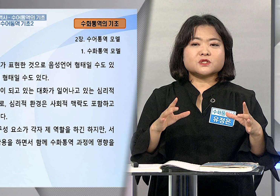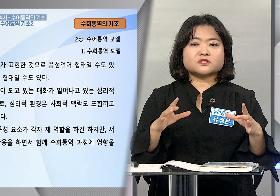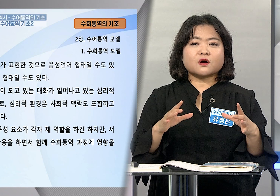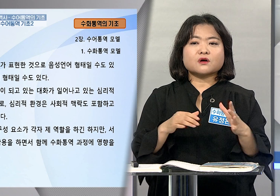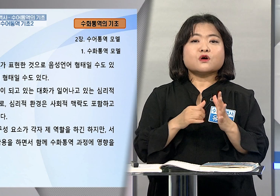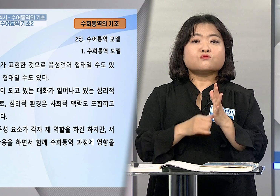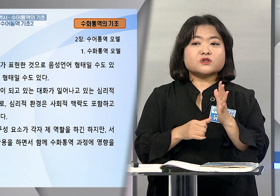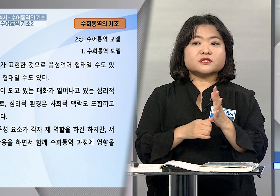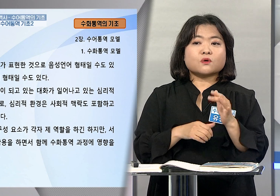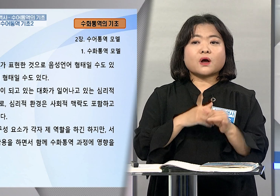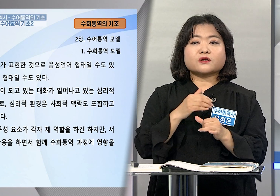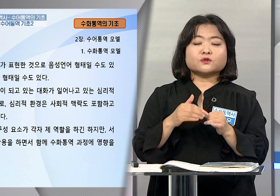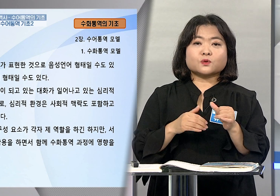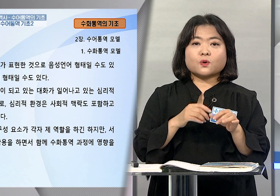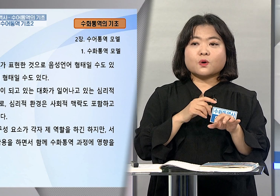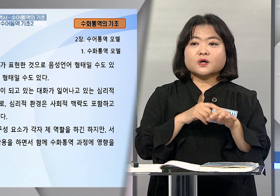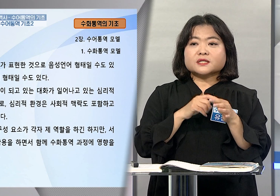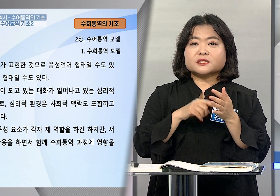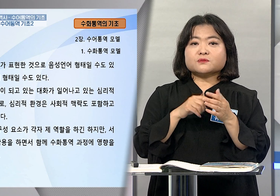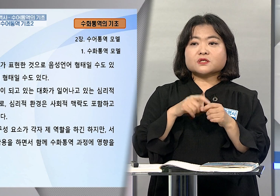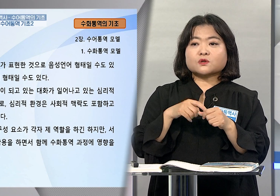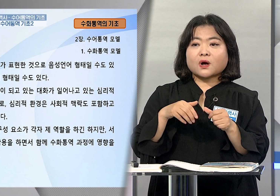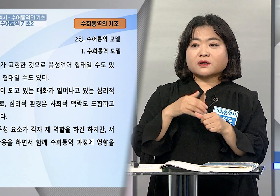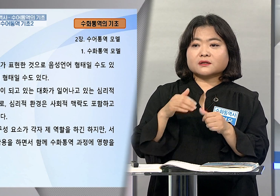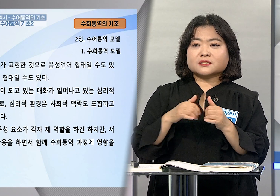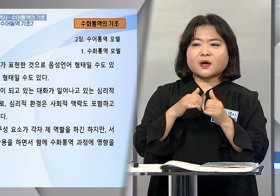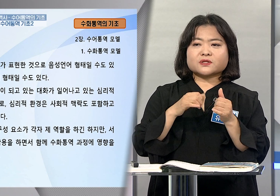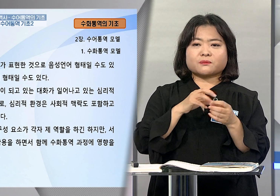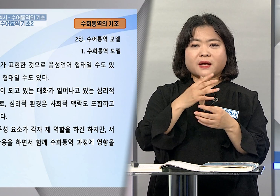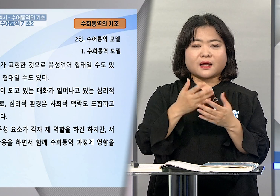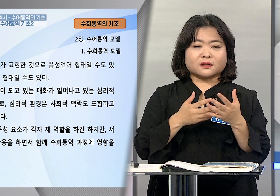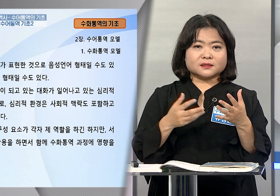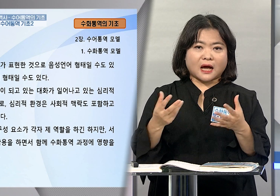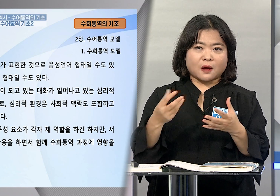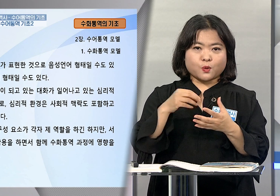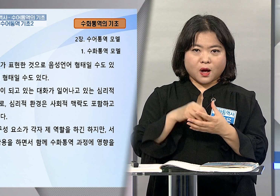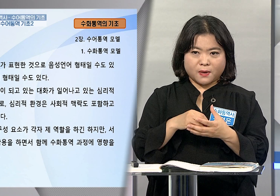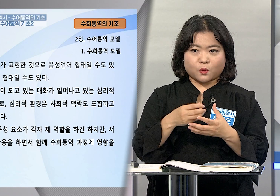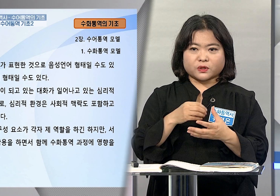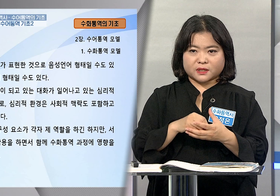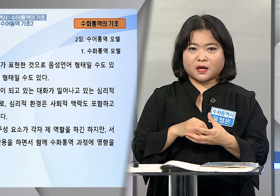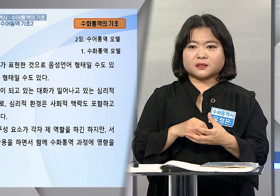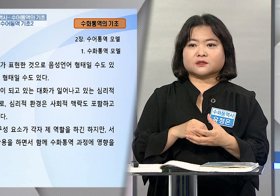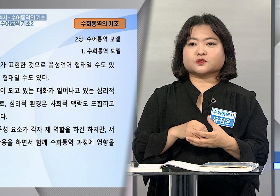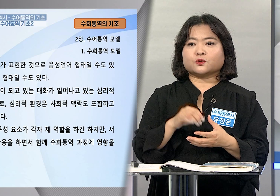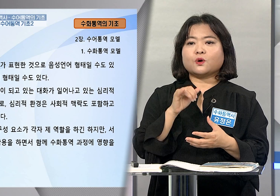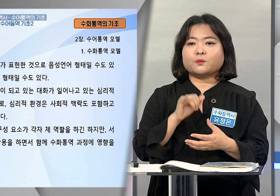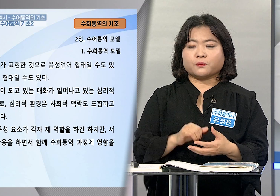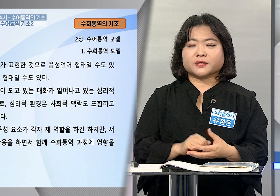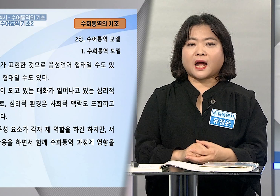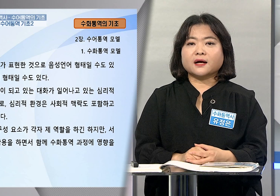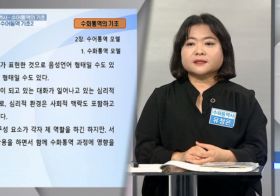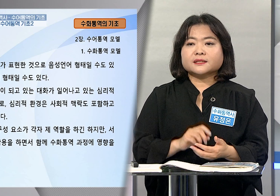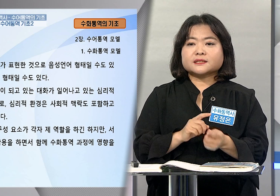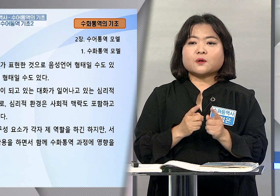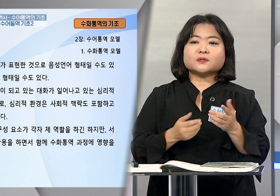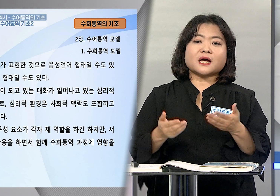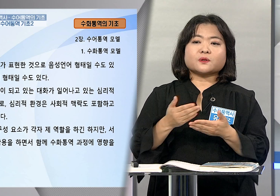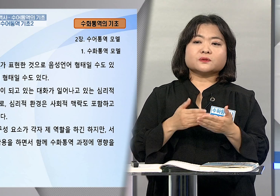심리적, 물리적 환경으로 심리적 환경은 사회적 맥락을 다 포함하고 있다는 것으로 봅니다. 상호작용은